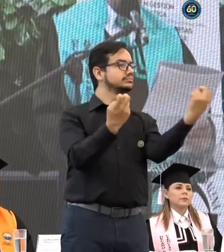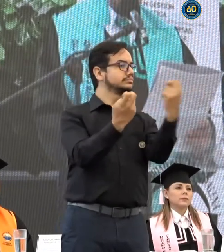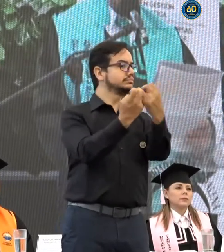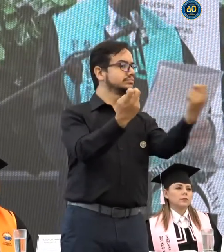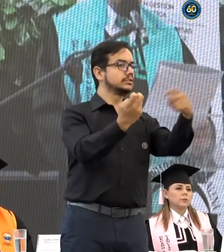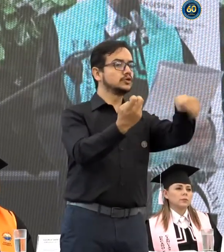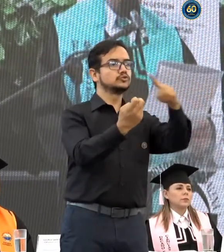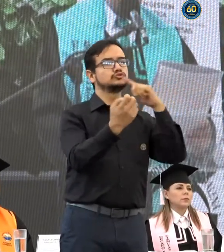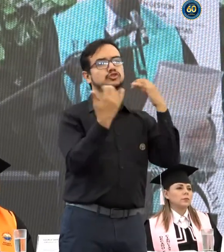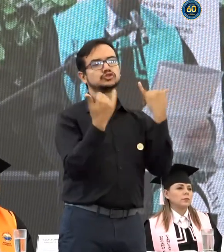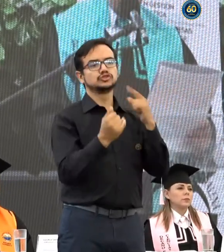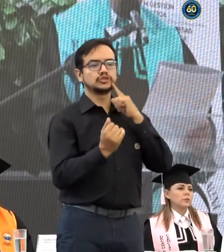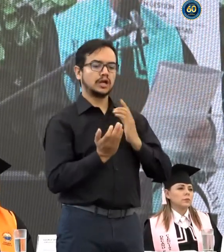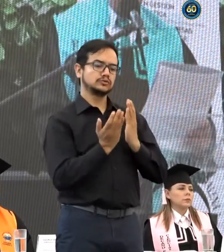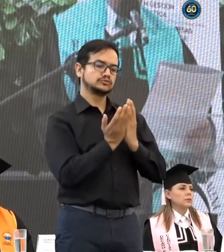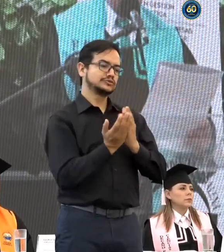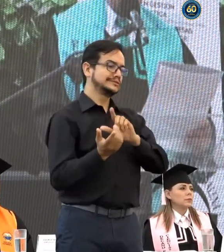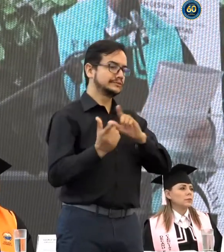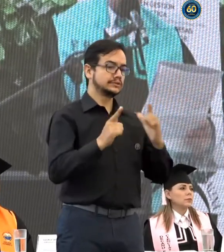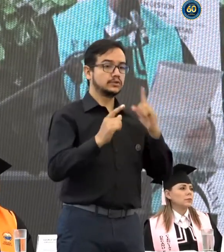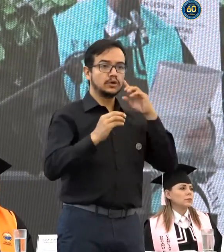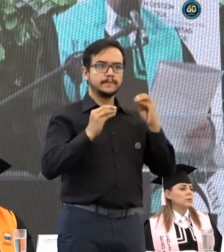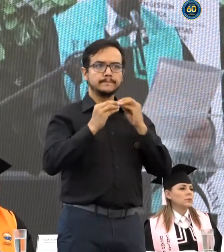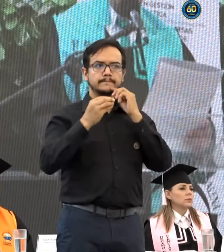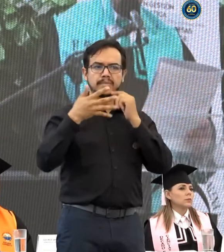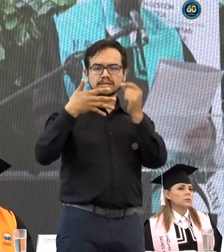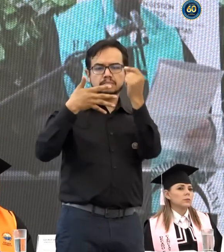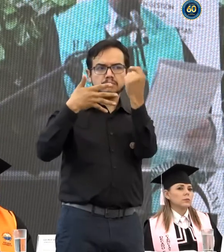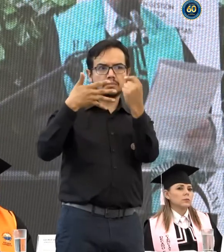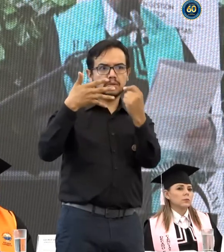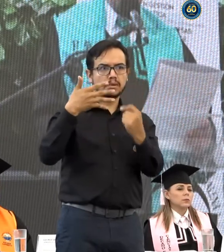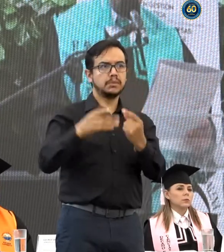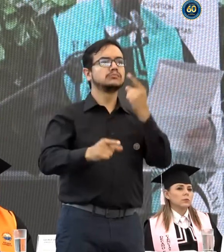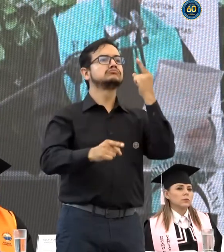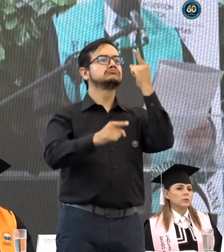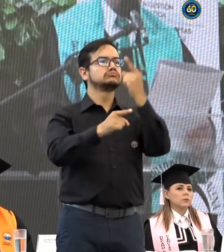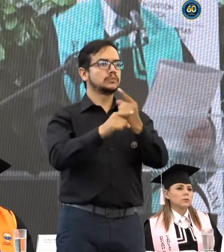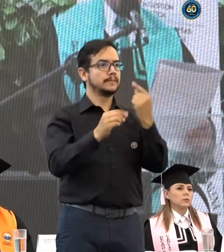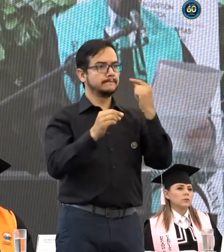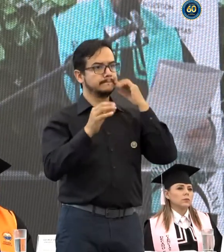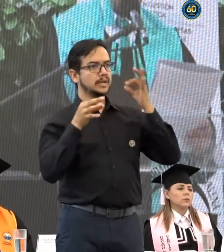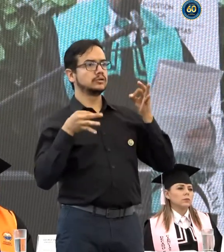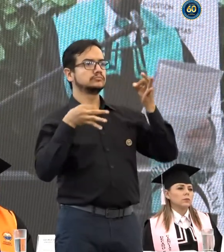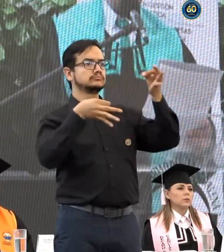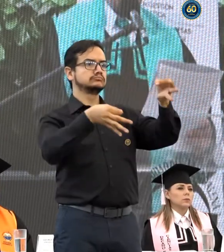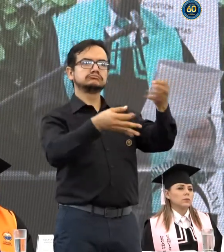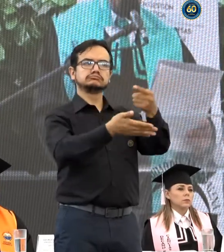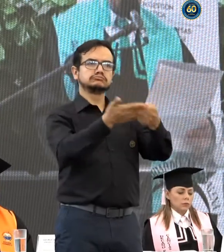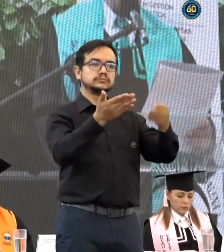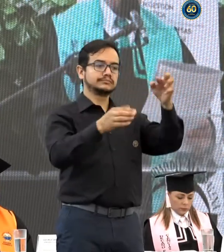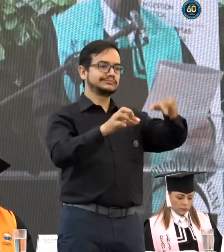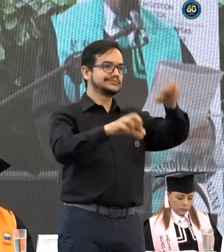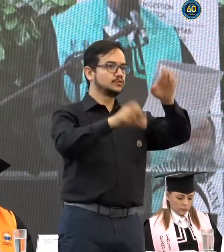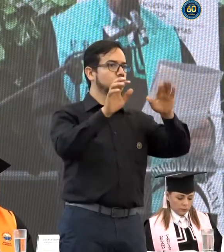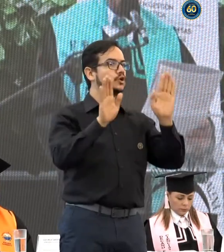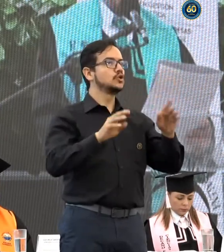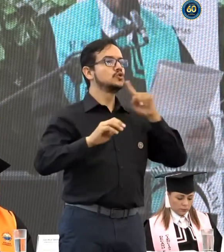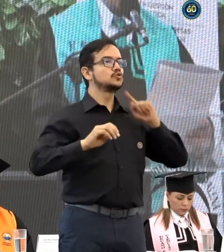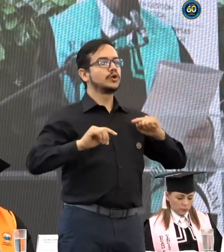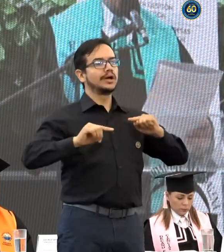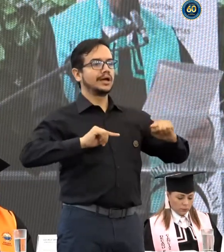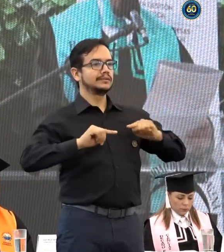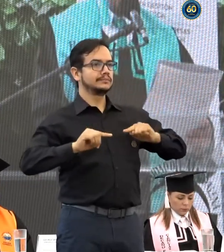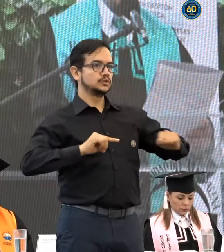y cumplieron con todos los requisitos para obtener sus títulos profesionales en administrador y